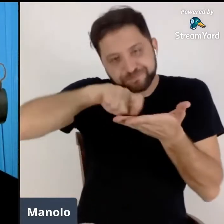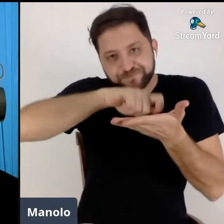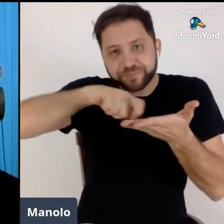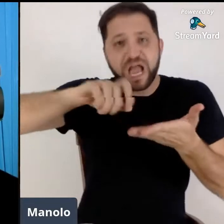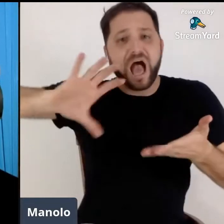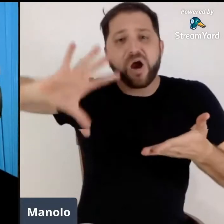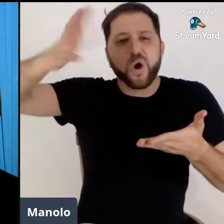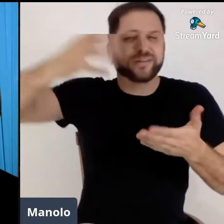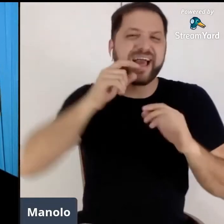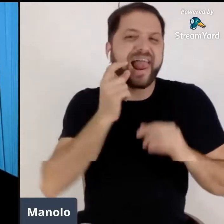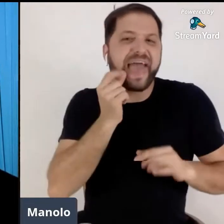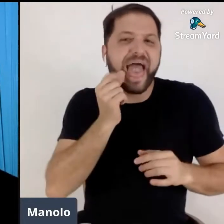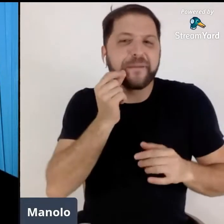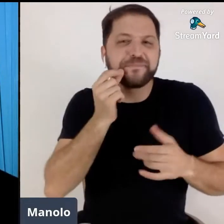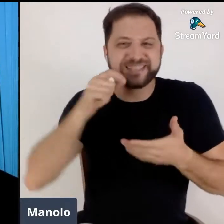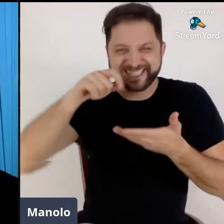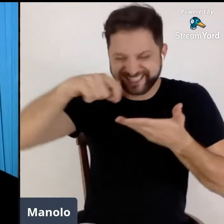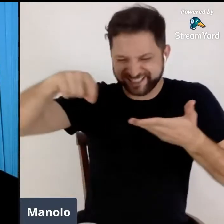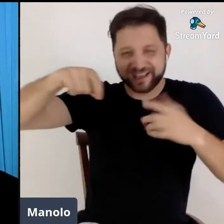tá?